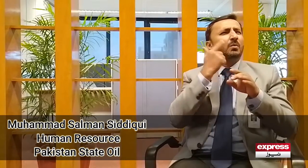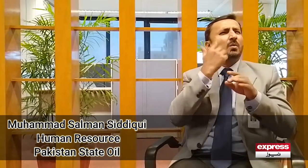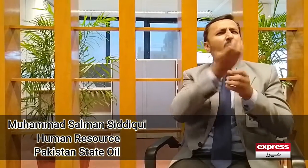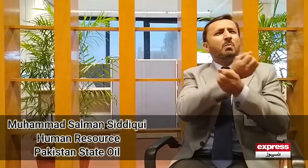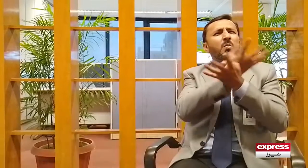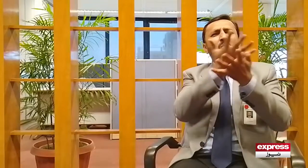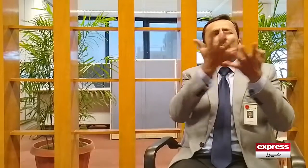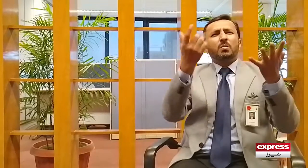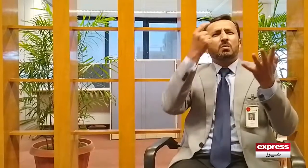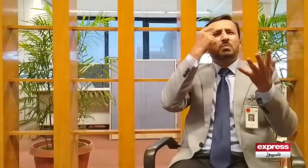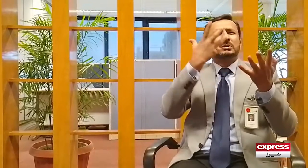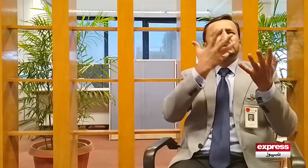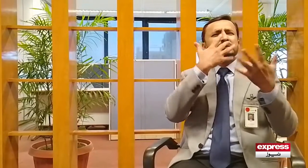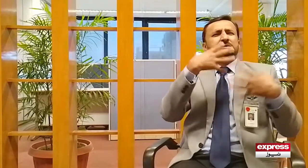से मैंने बहुत ज़्यादा जॉब्स के लिए अप्लाई करा।